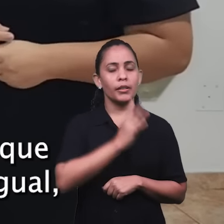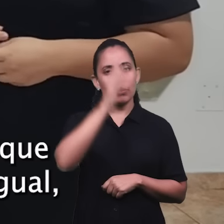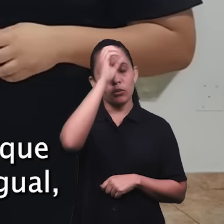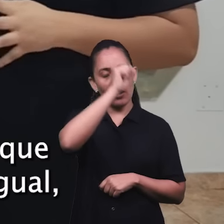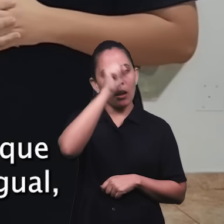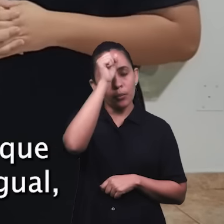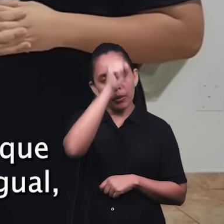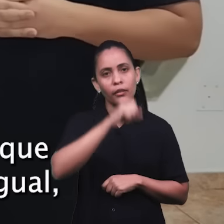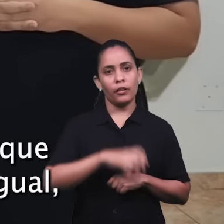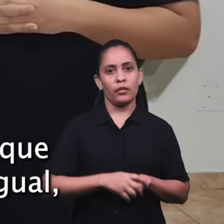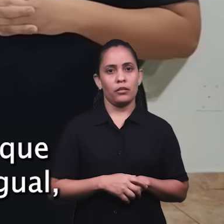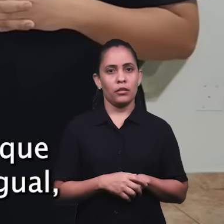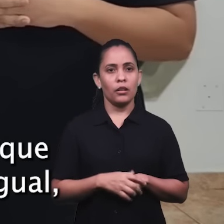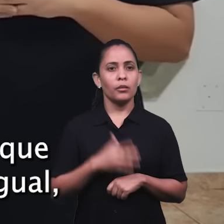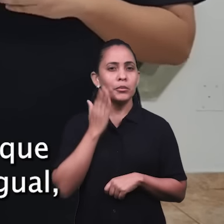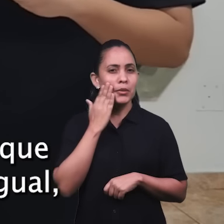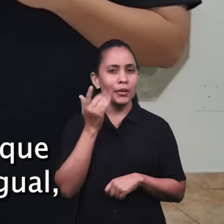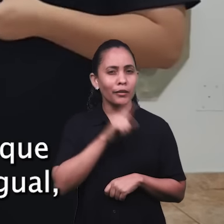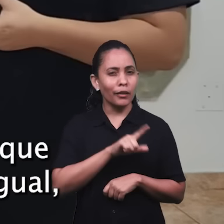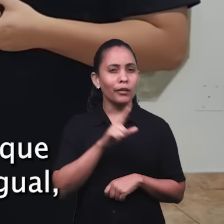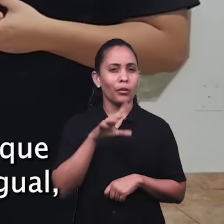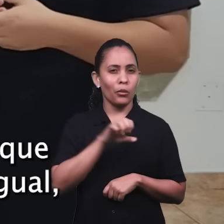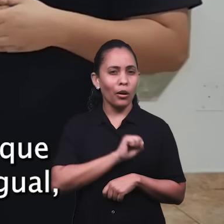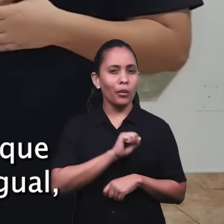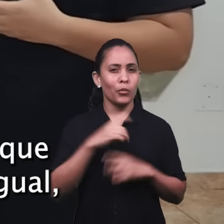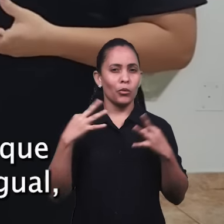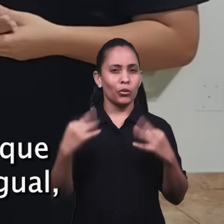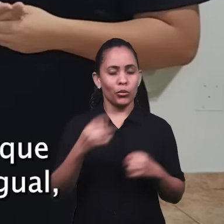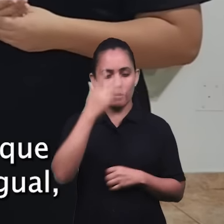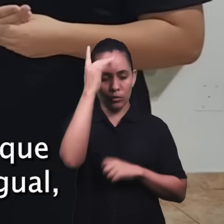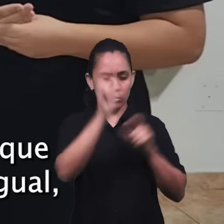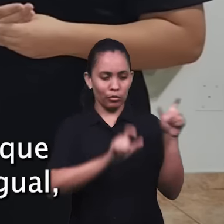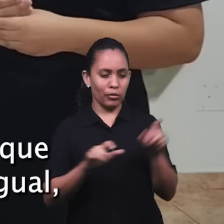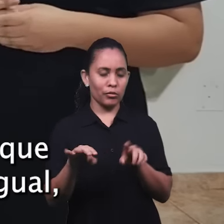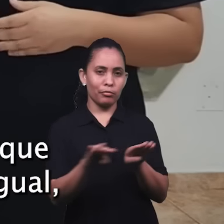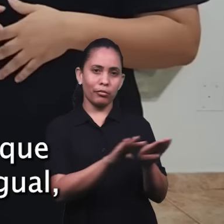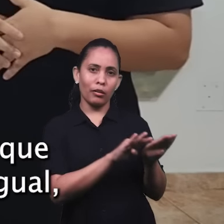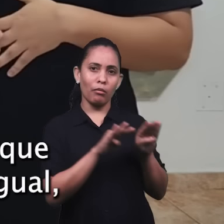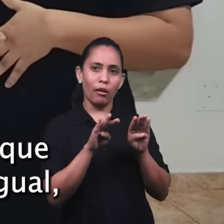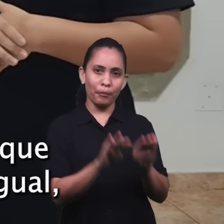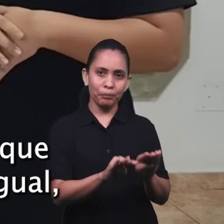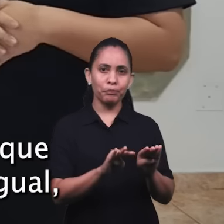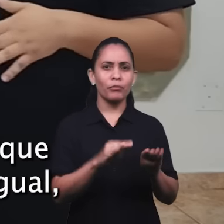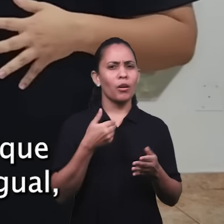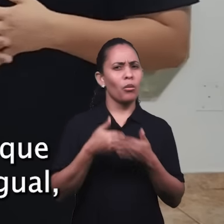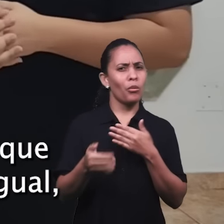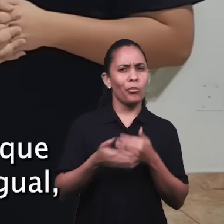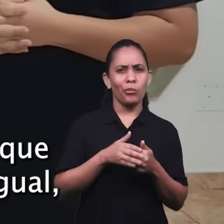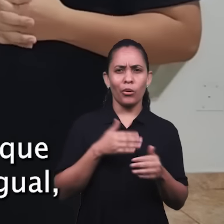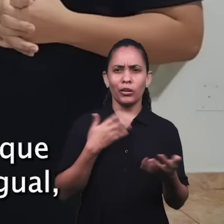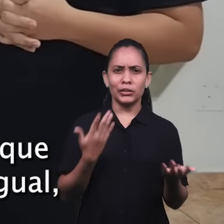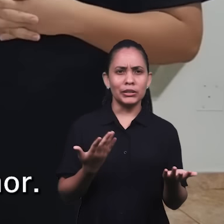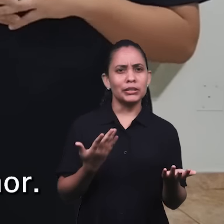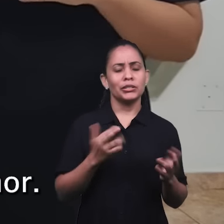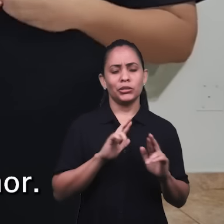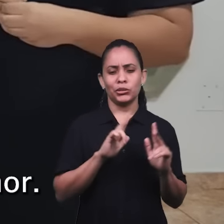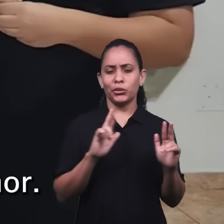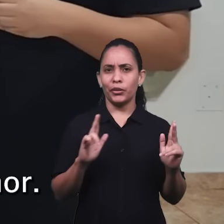¿no? Porque yo pude entender que el Señor habla y ama a todas las personas